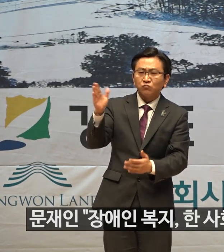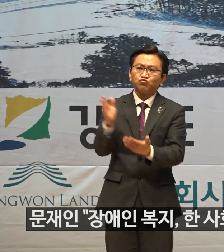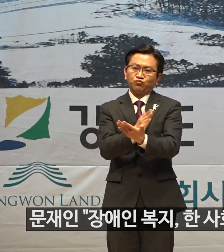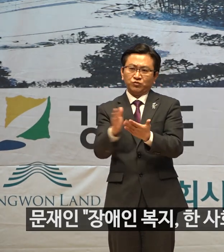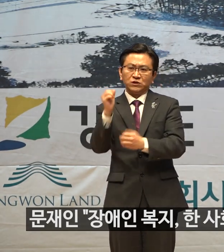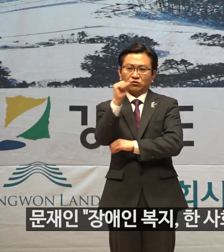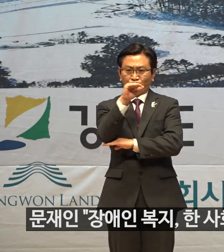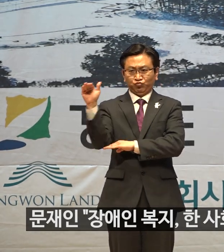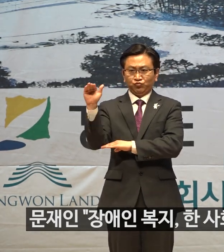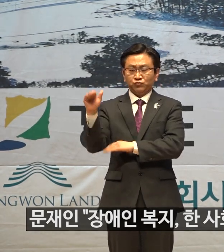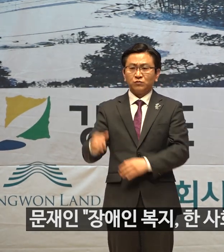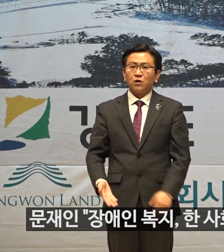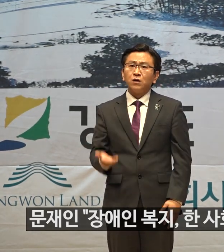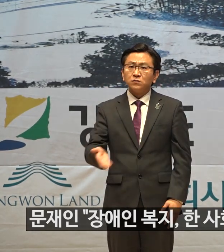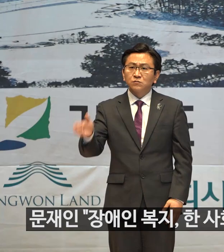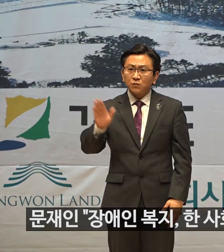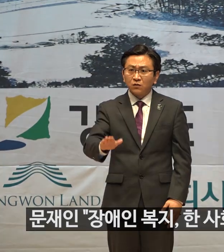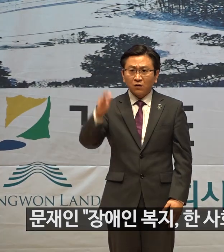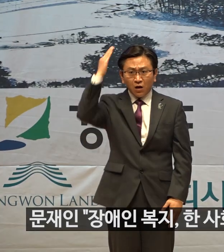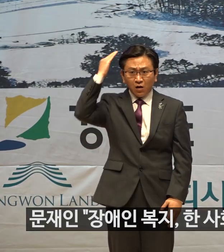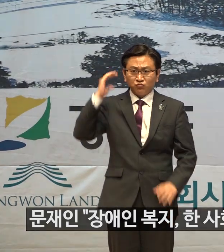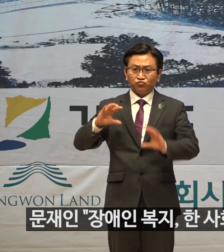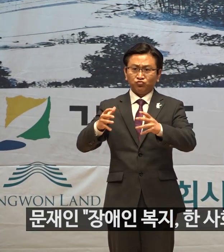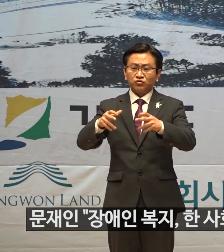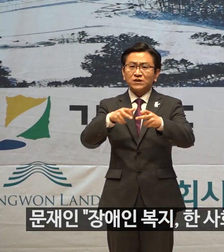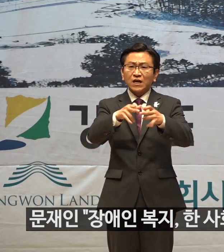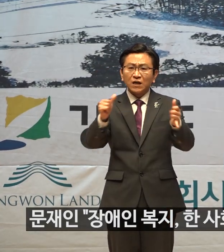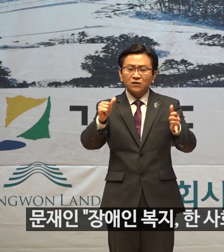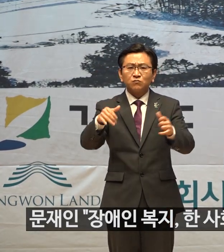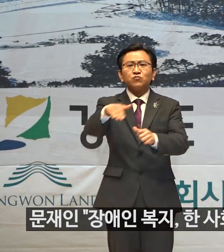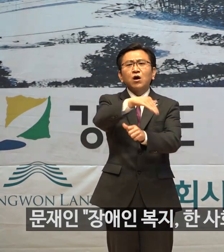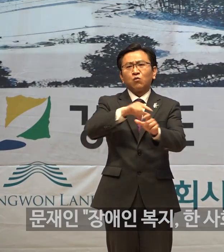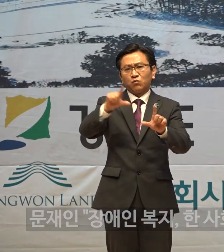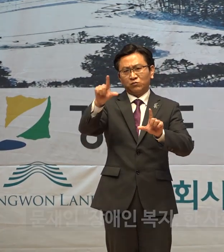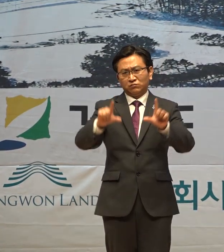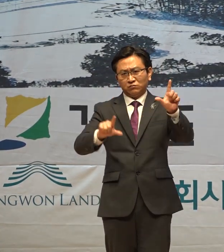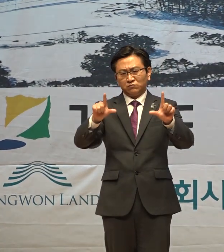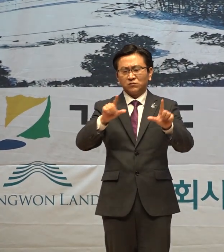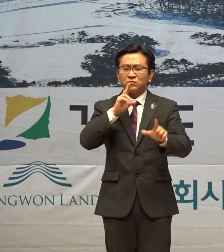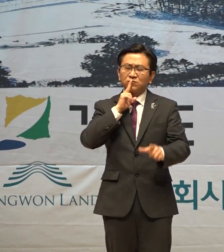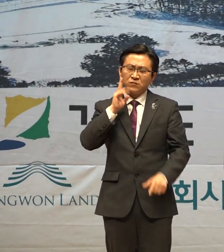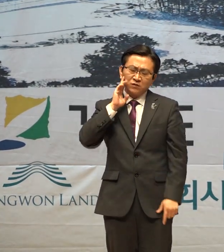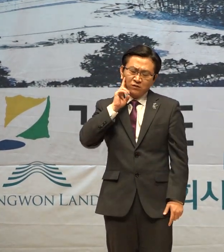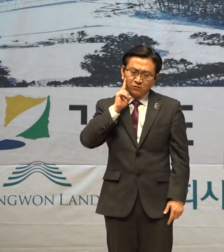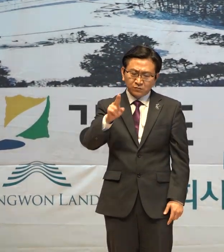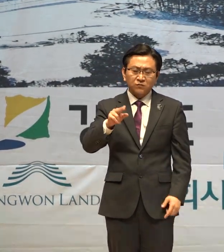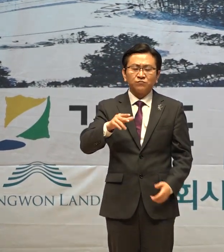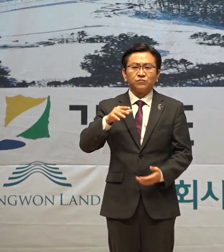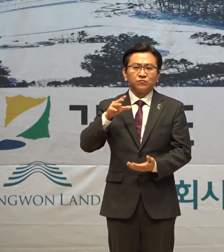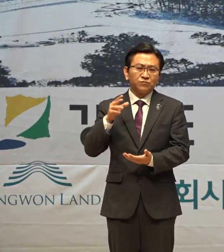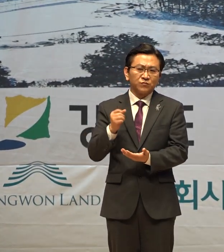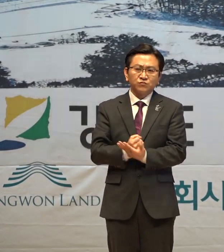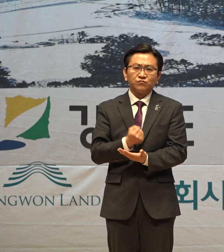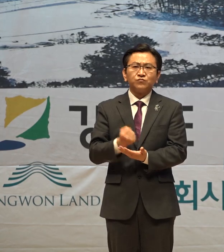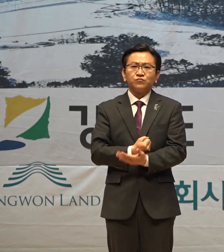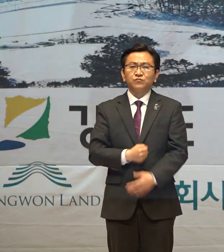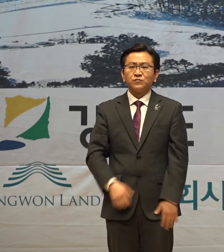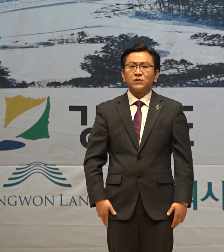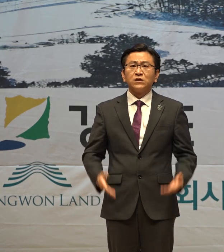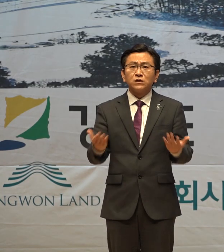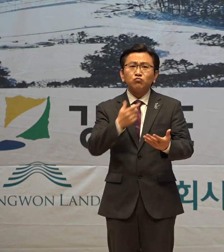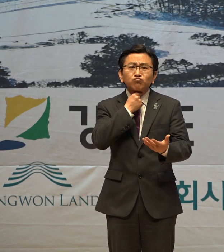하지만 우리 대한민국 장애인 현실 너무 참담합니다. 일하고